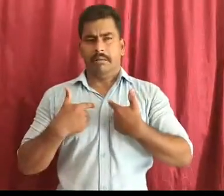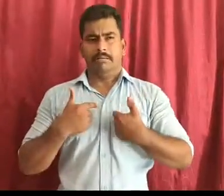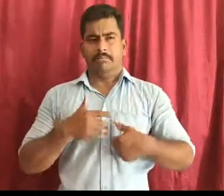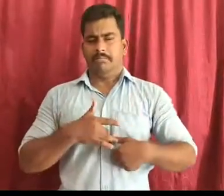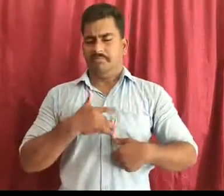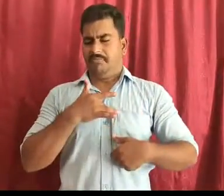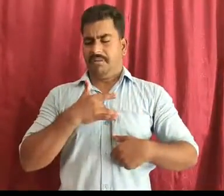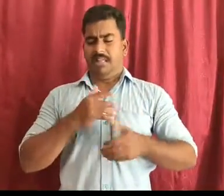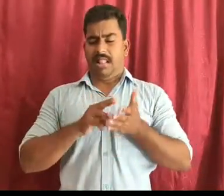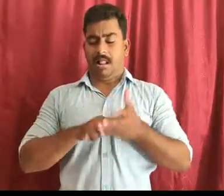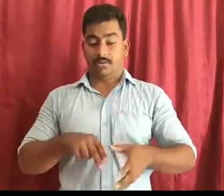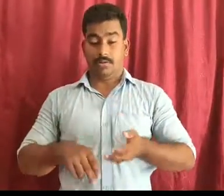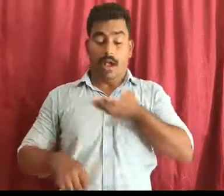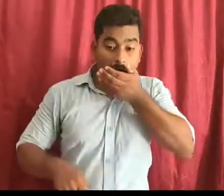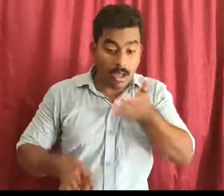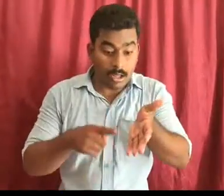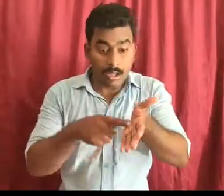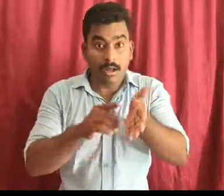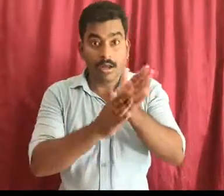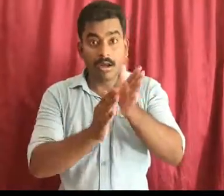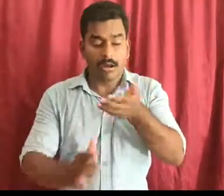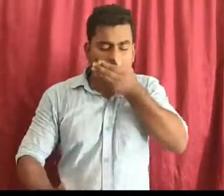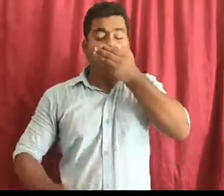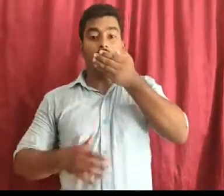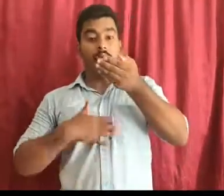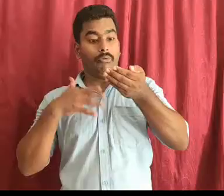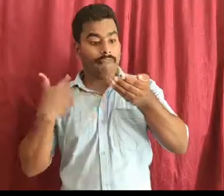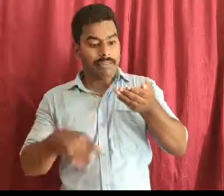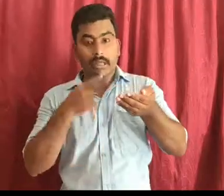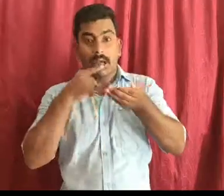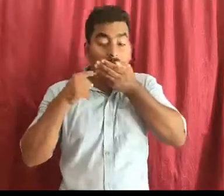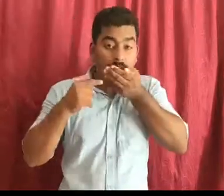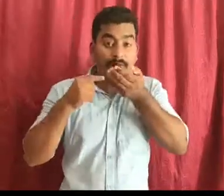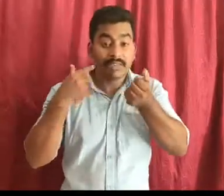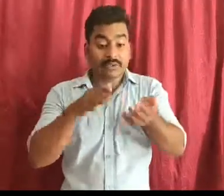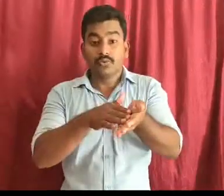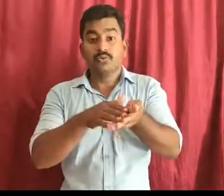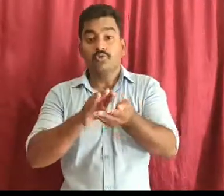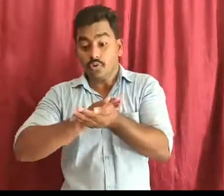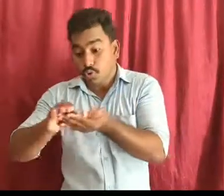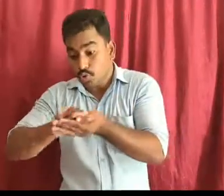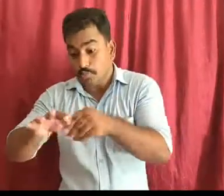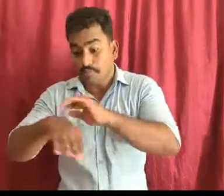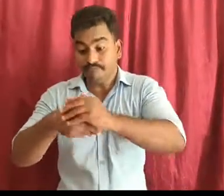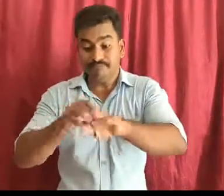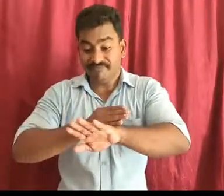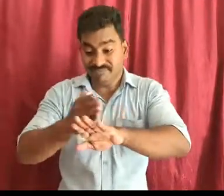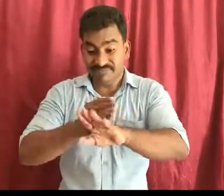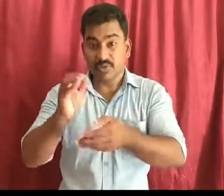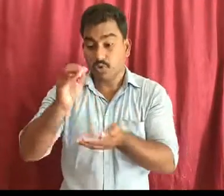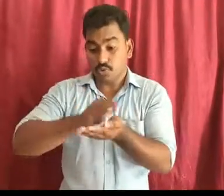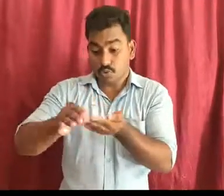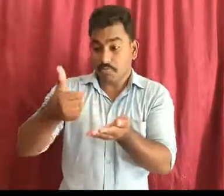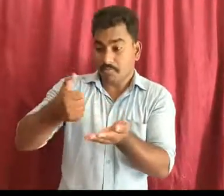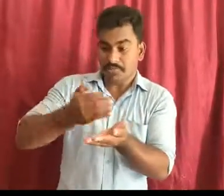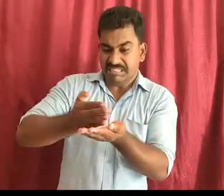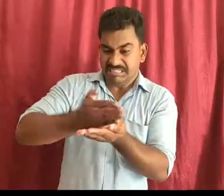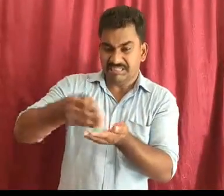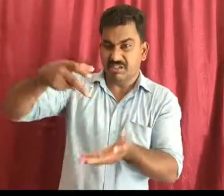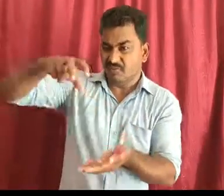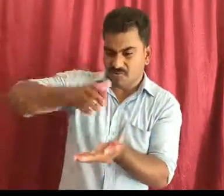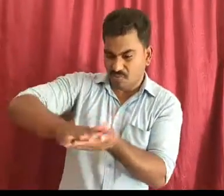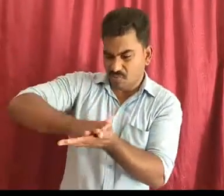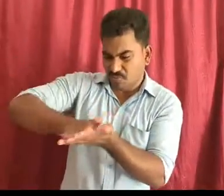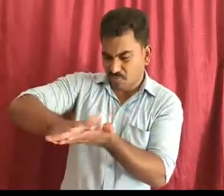അറിയാതെ കൈകളിൽ തുമ്മുകയോ ചുമയ്ക്കുകയോ ചെയ്താൽ കൈകൾ സോപ്പും വെള്ളവും ഉപയോഗിച്ച് 20 സെക്കൻഡ് നേരം നന്നായി